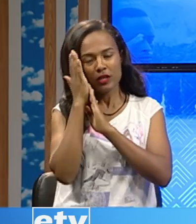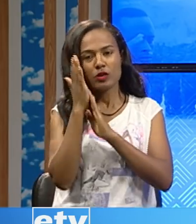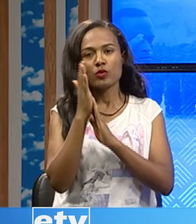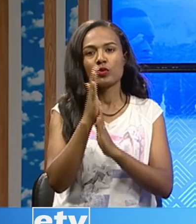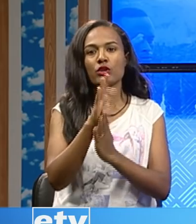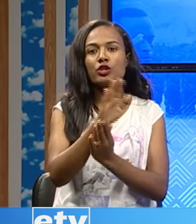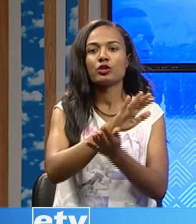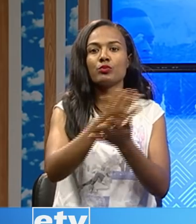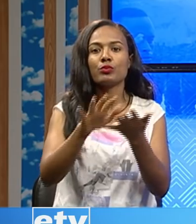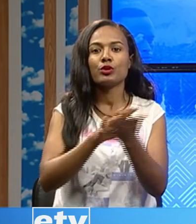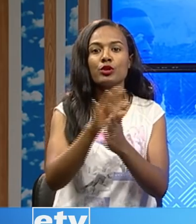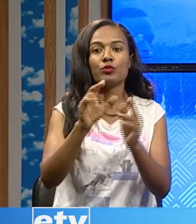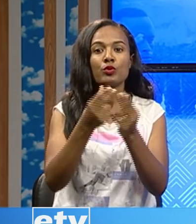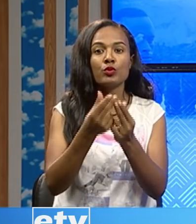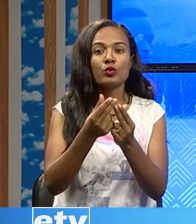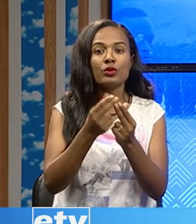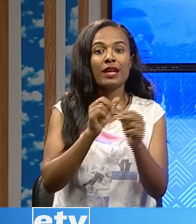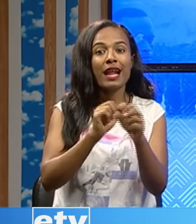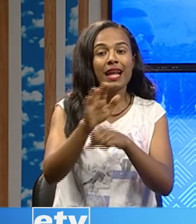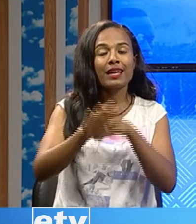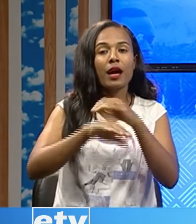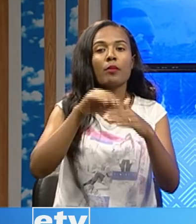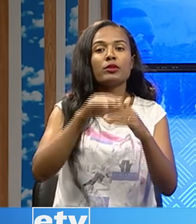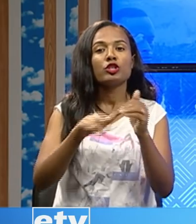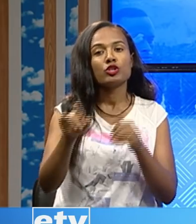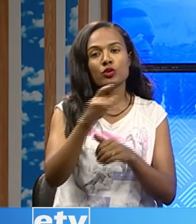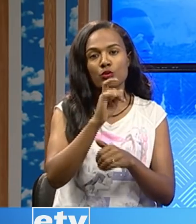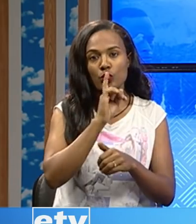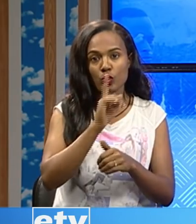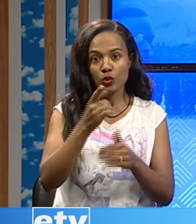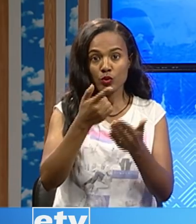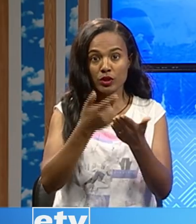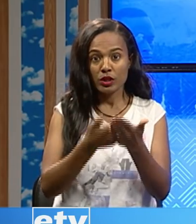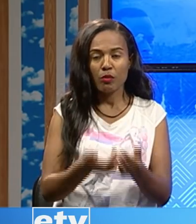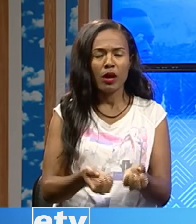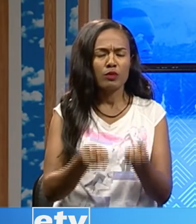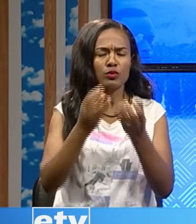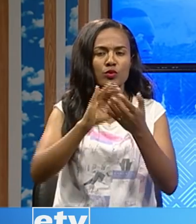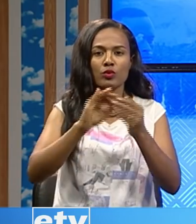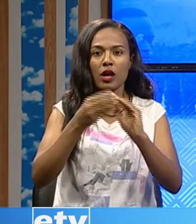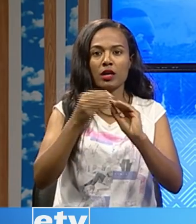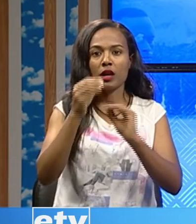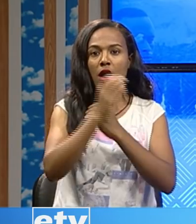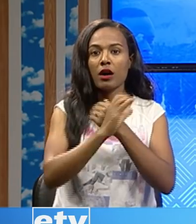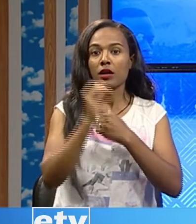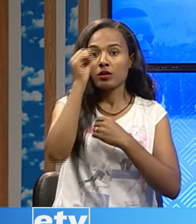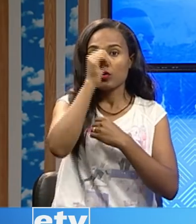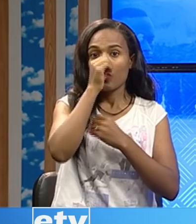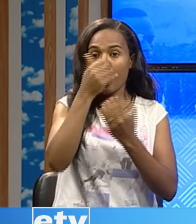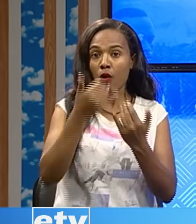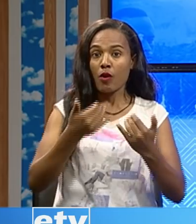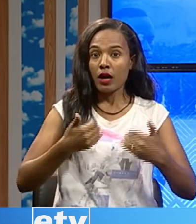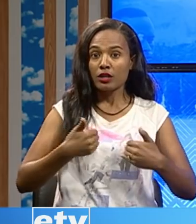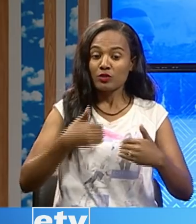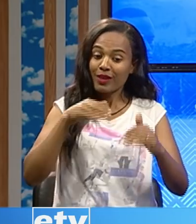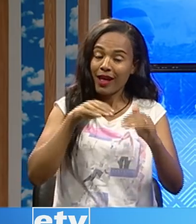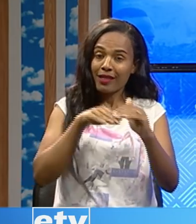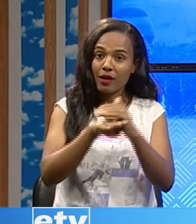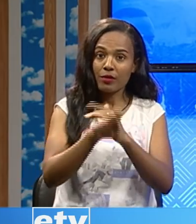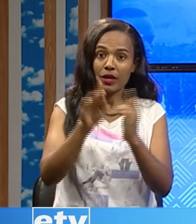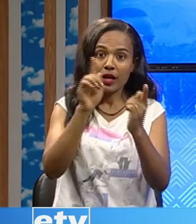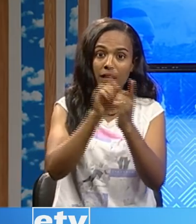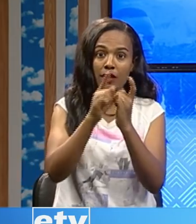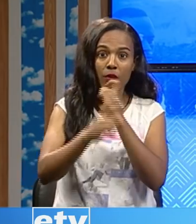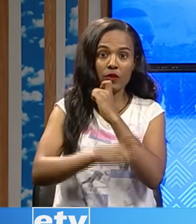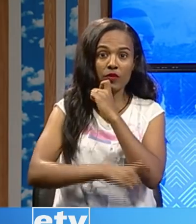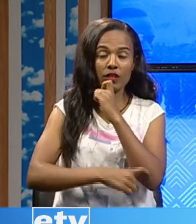ቡድኑ ተላላኪዎች አመቻችነት የሆነ ነው። ይህች ባለብዙ ታሪክ ሀገር ኢትዮጵያ አሁን ካለችበት አጣብቂኝ ከገጠማት